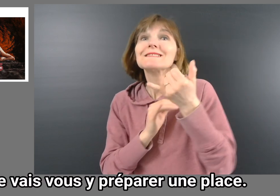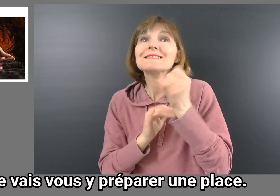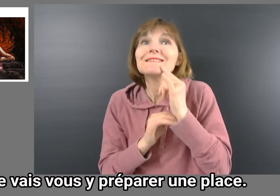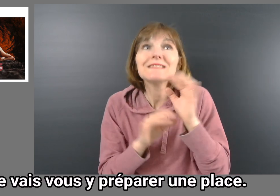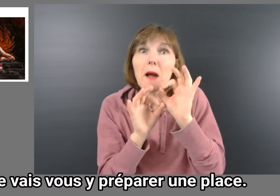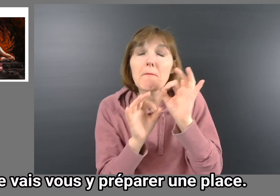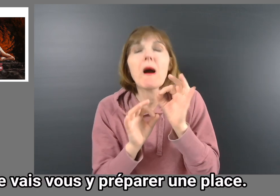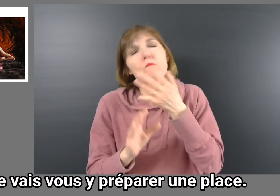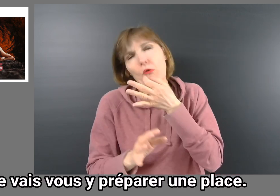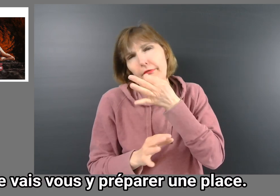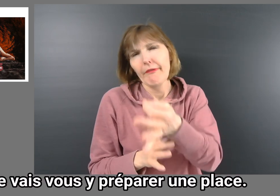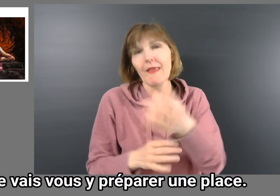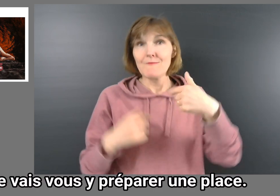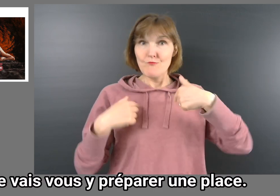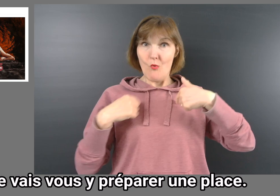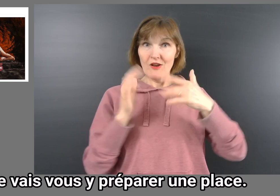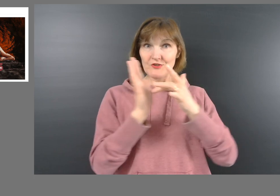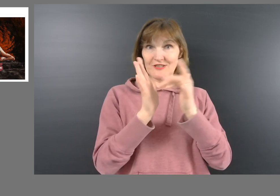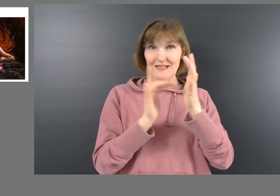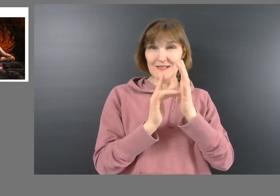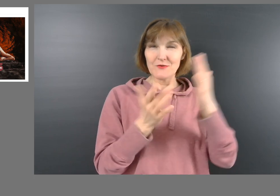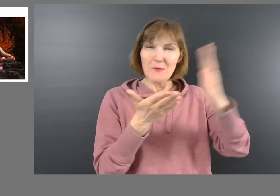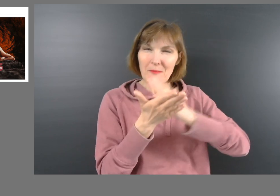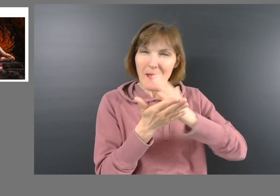y préparer une place. »